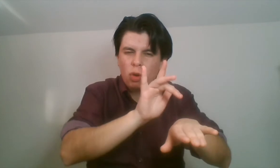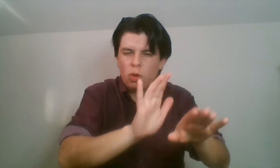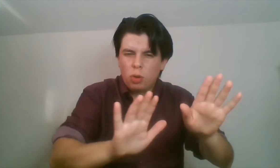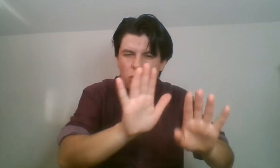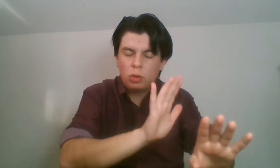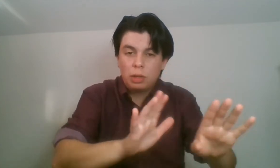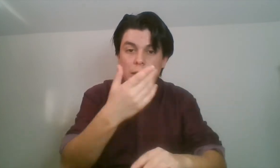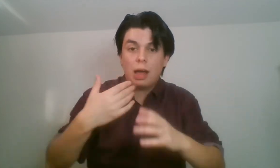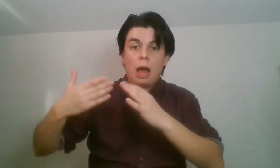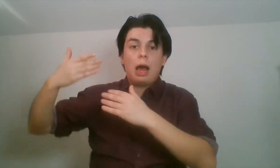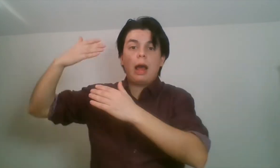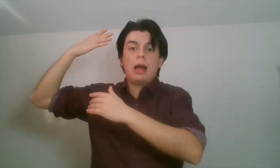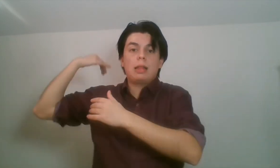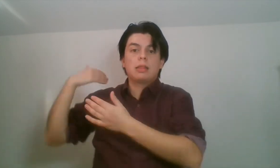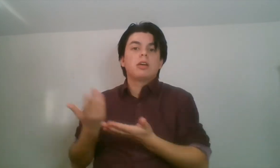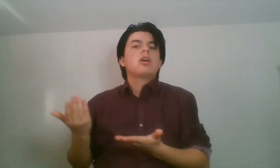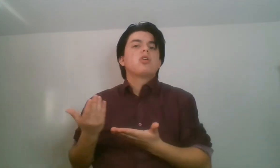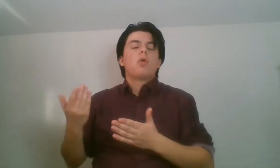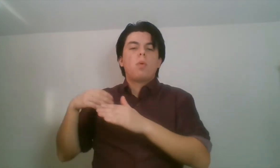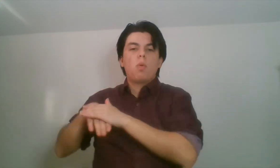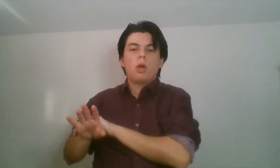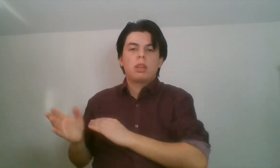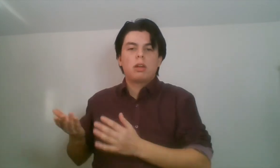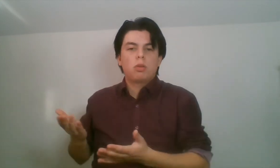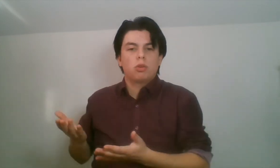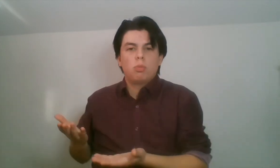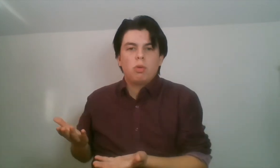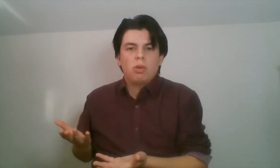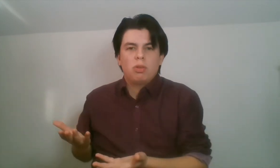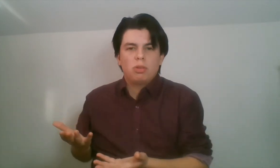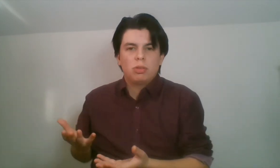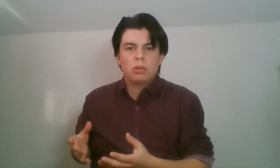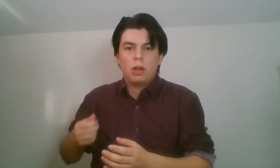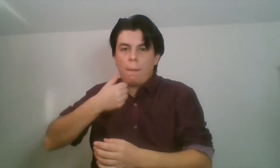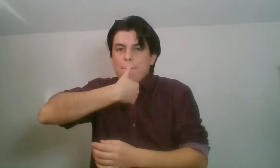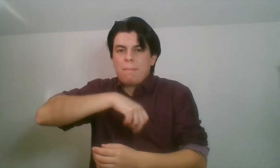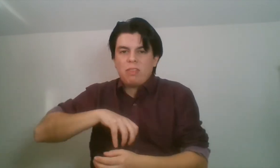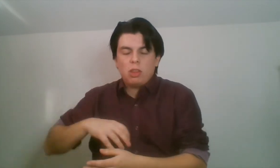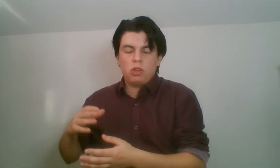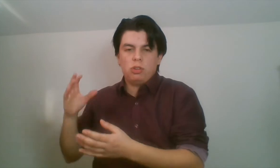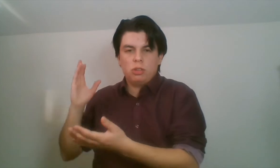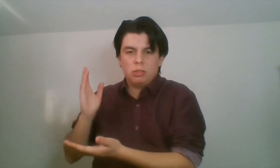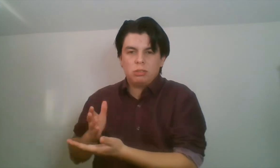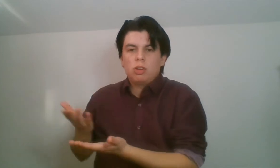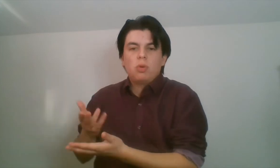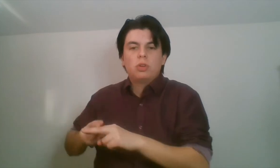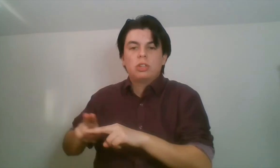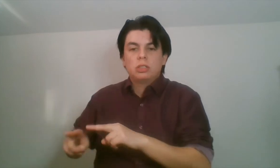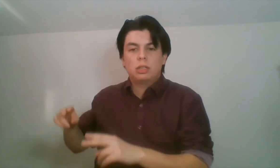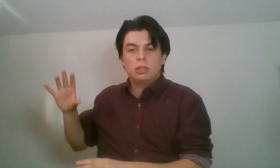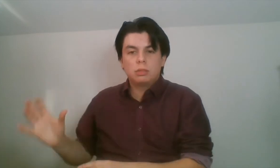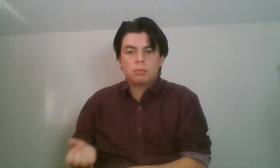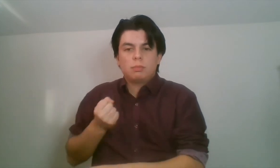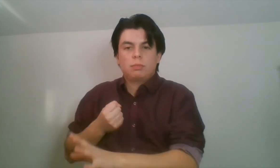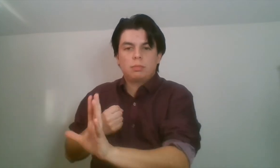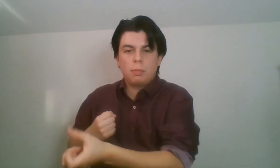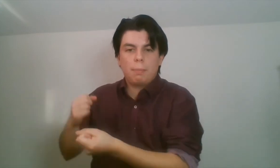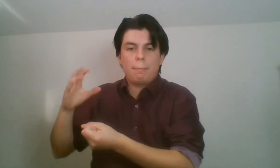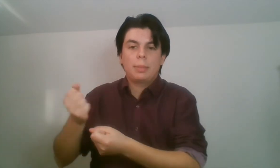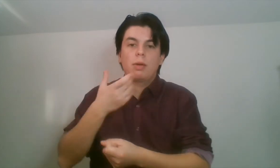muy aficionados al arte precolombino, y en esa época, cuando las cosas no eran como